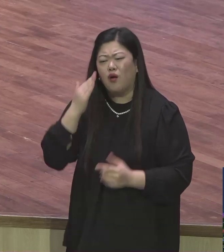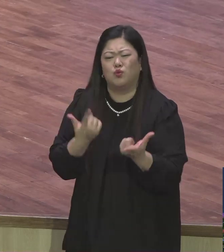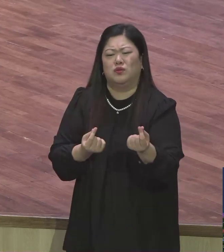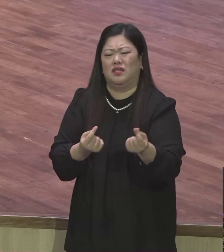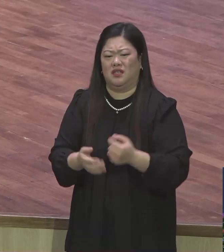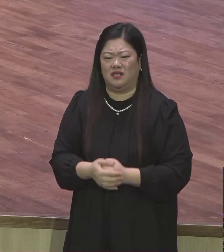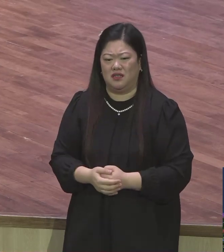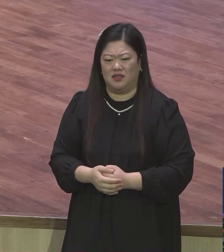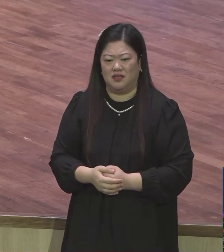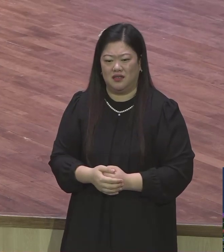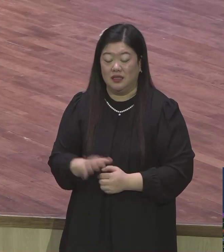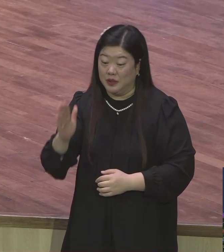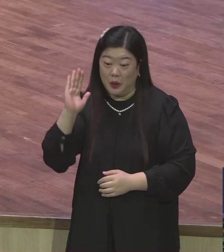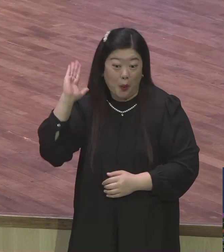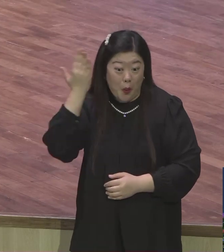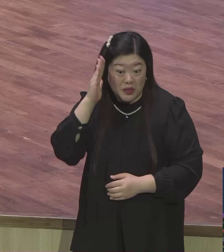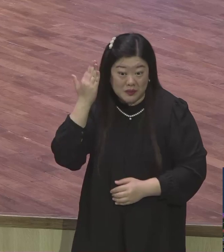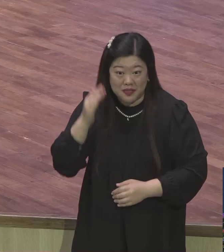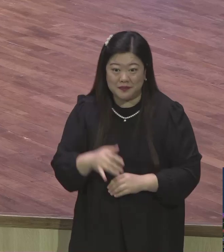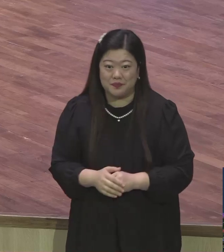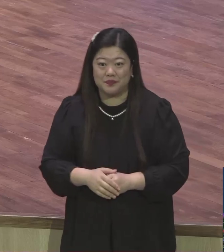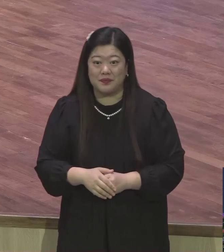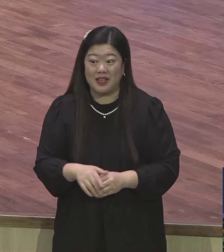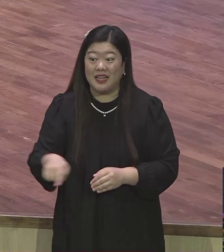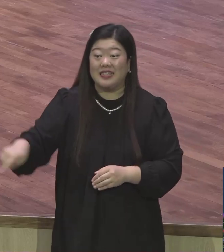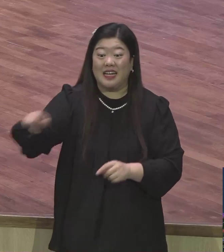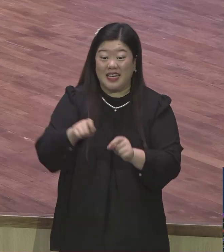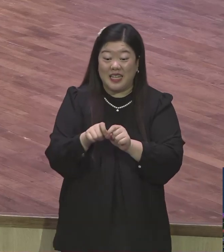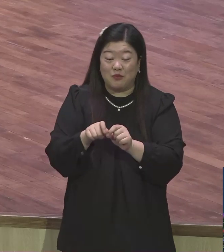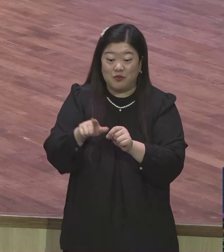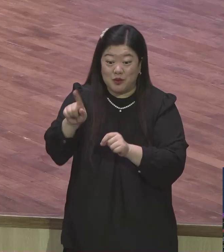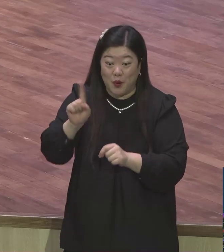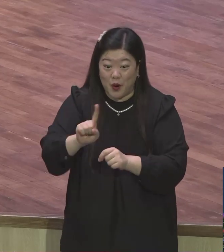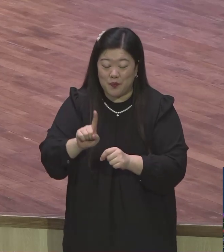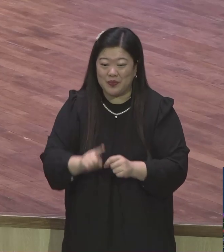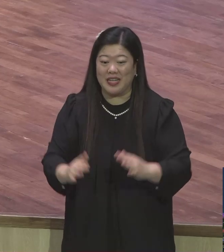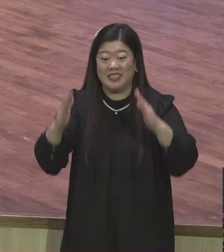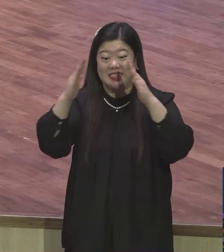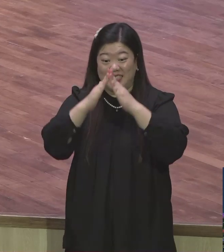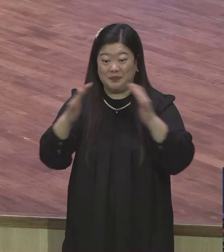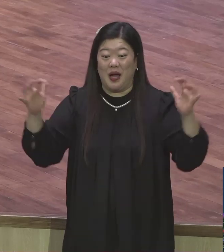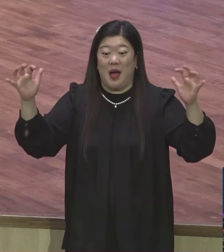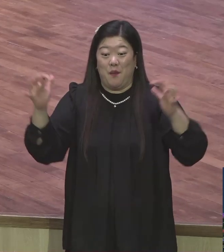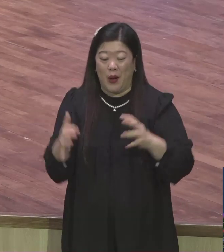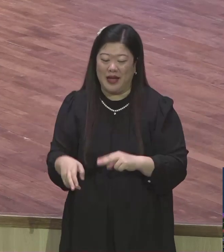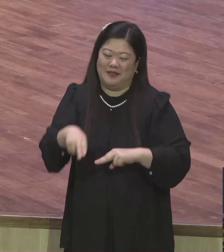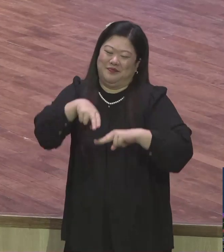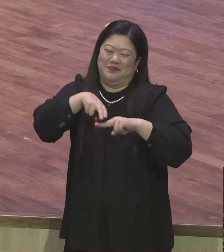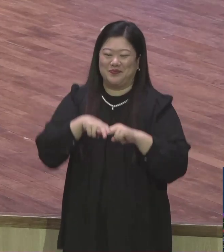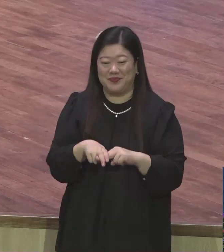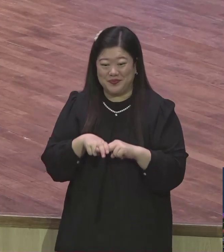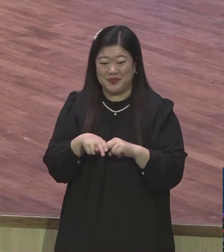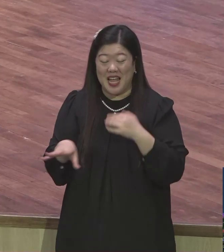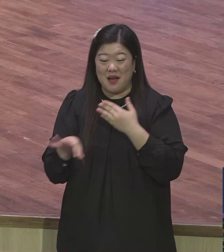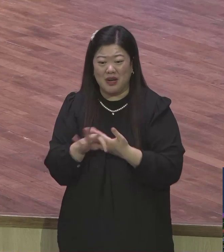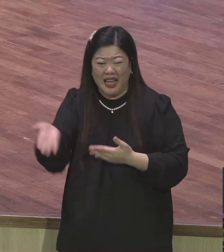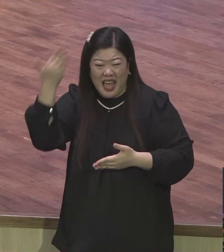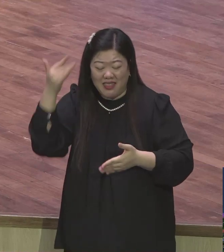빼버려. 요즘 사람들 재밌어요. 앉으면 전부 다 가족이 아버지 아들 딸 다 어머니 다 앉아가 뭐